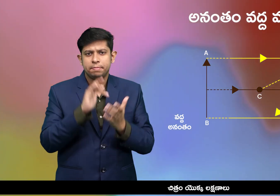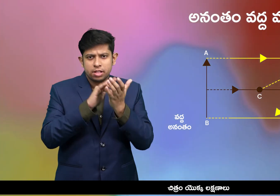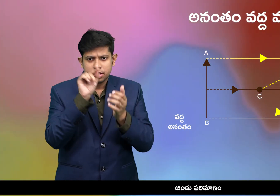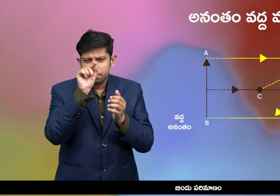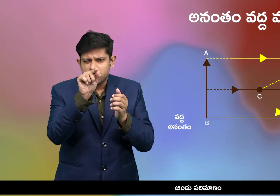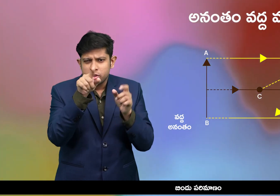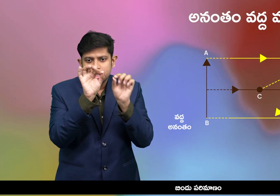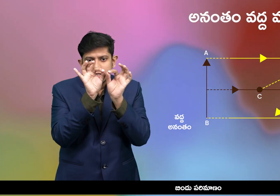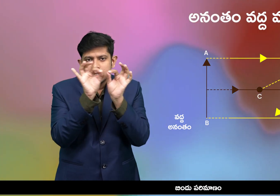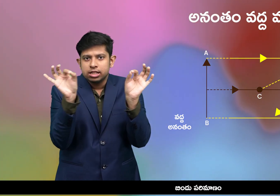బిందు పరిమాణం